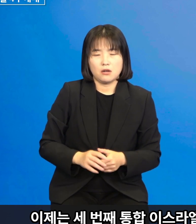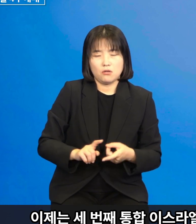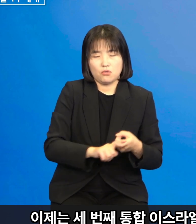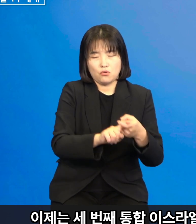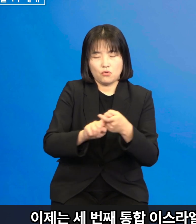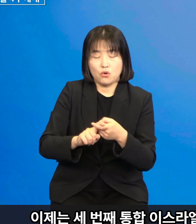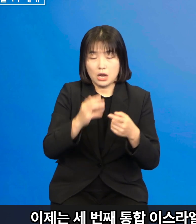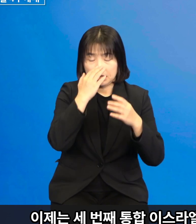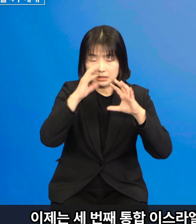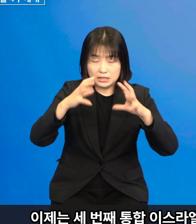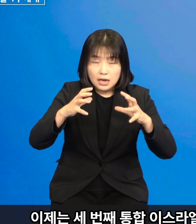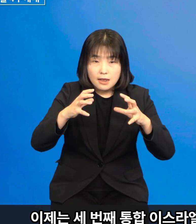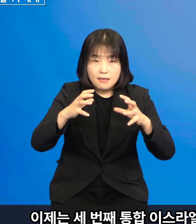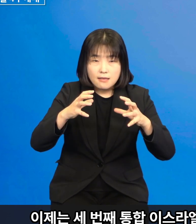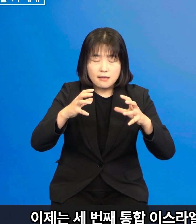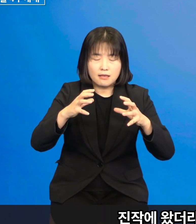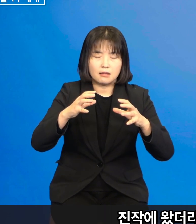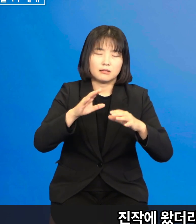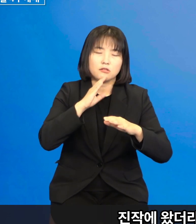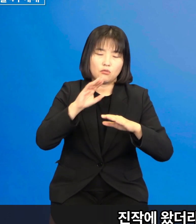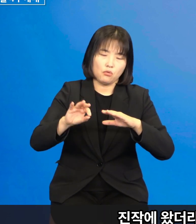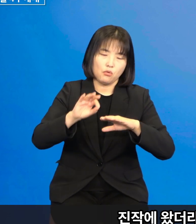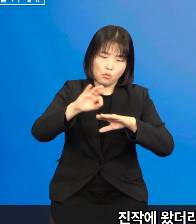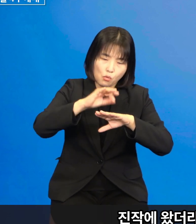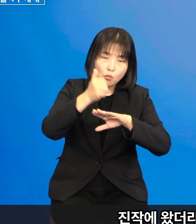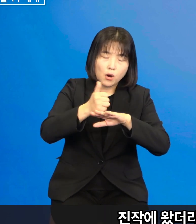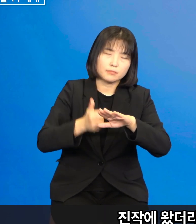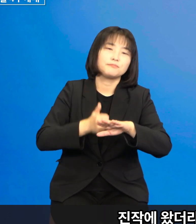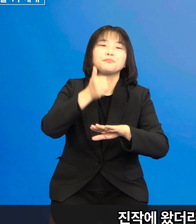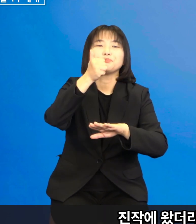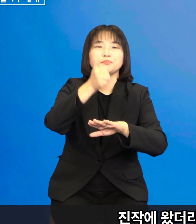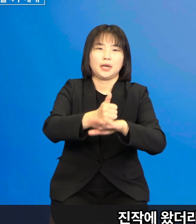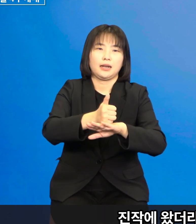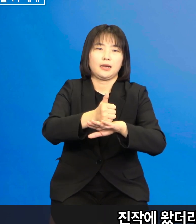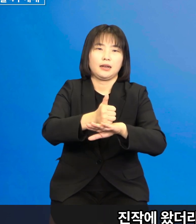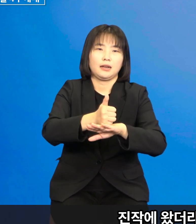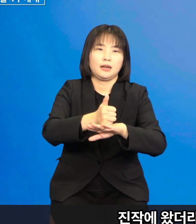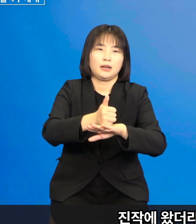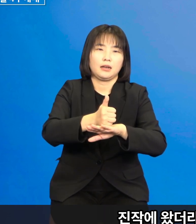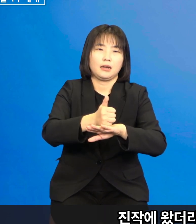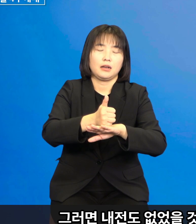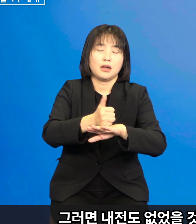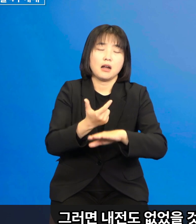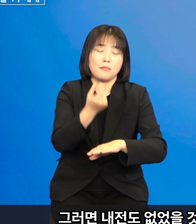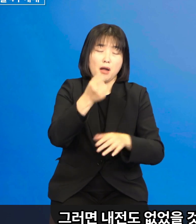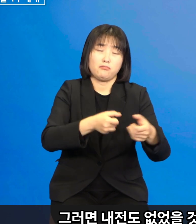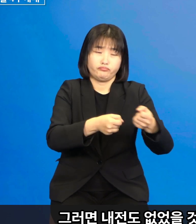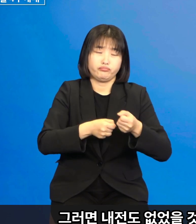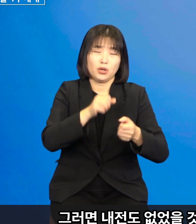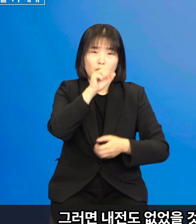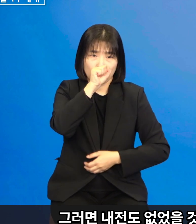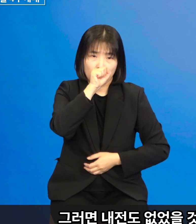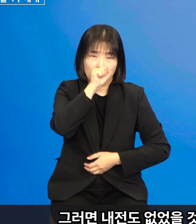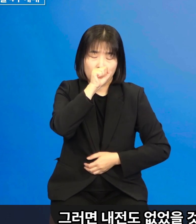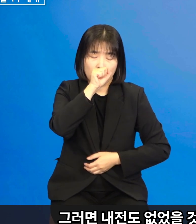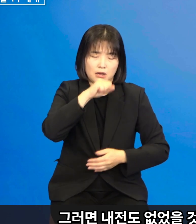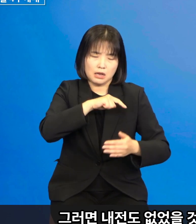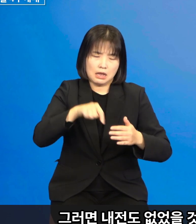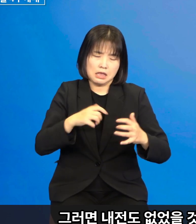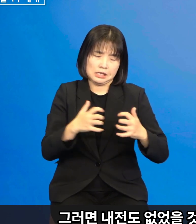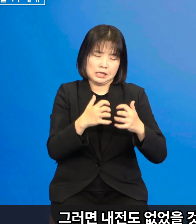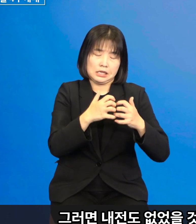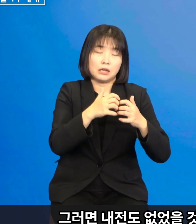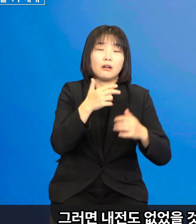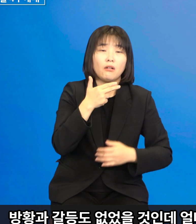진정한 왕으로 세워지는 것이죠. 진작에 왔더라면 얼마나 좋았을까. 그러면 내전도 없었을 것이고 죽는